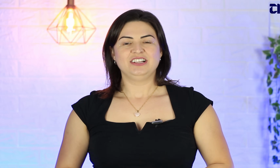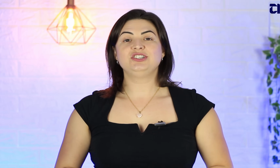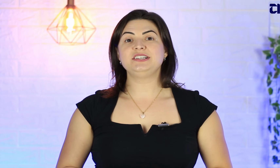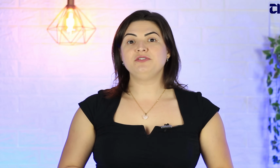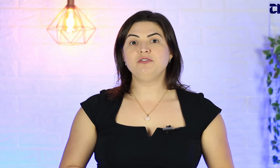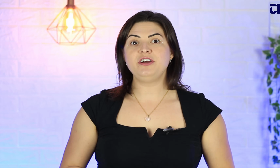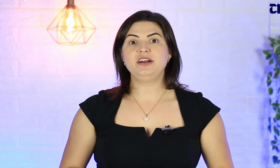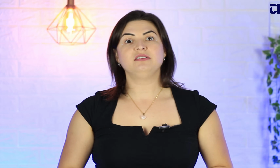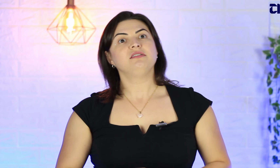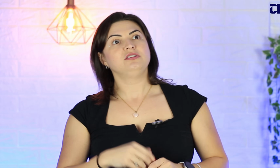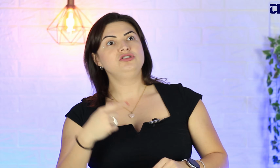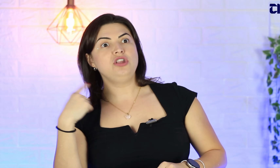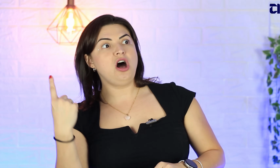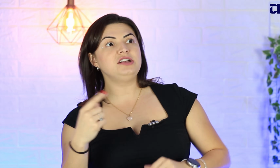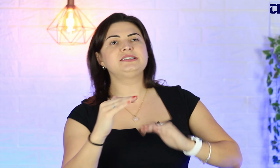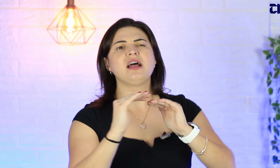Desenvolver. Nós.